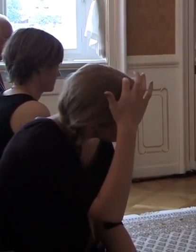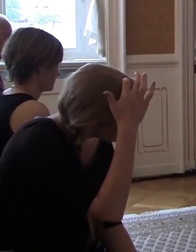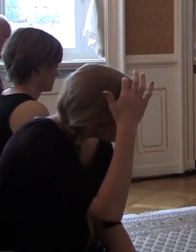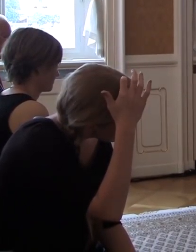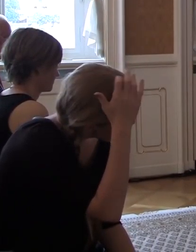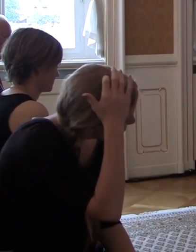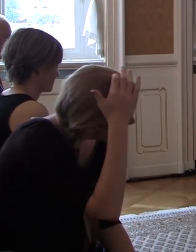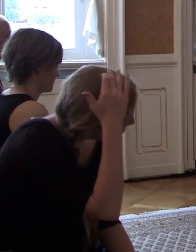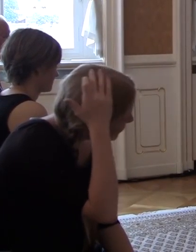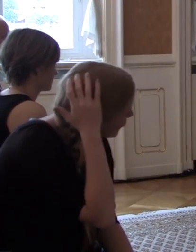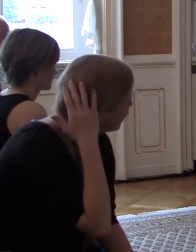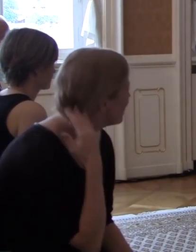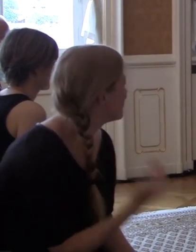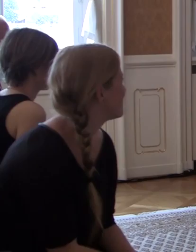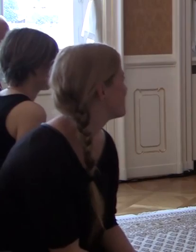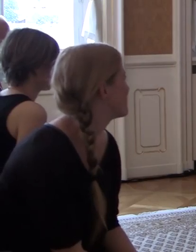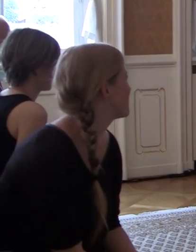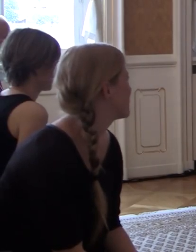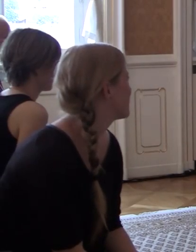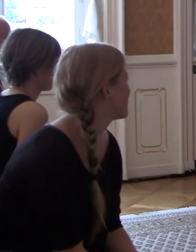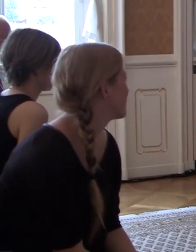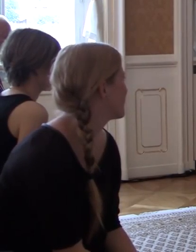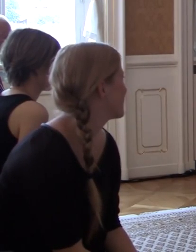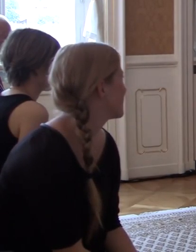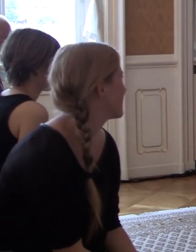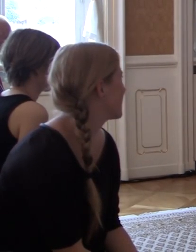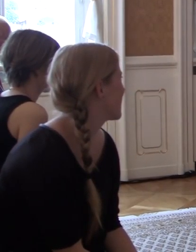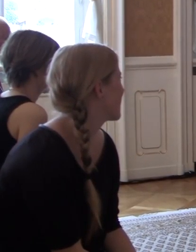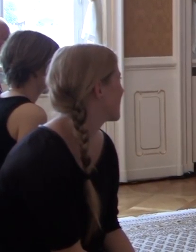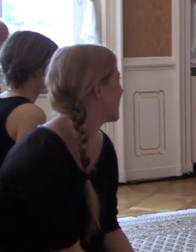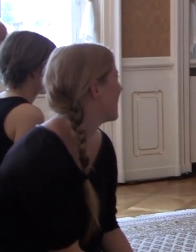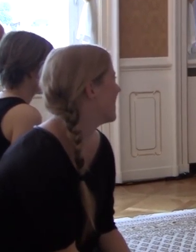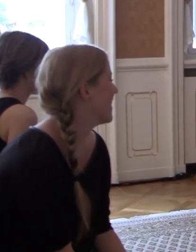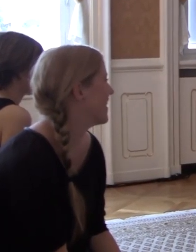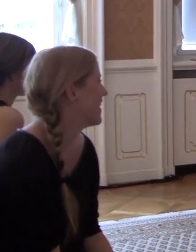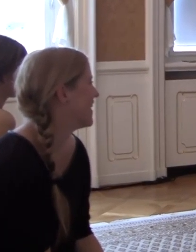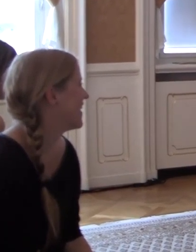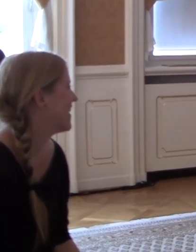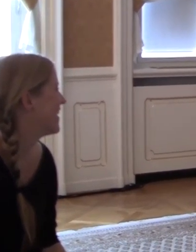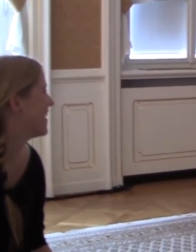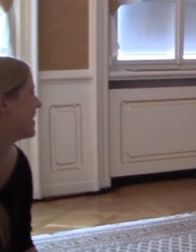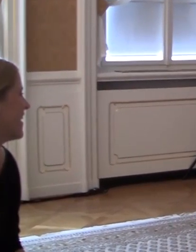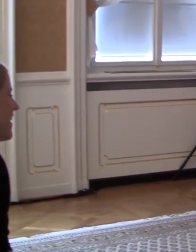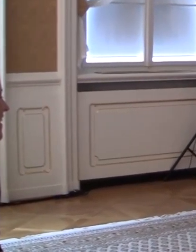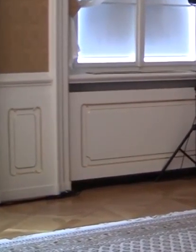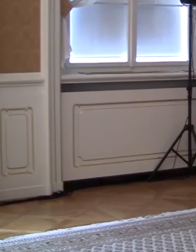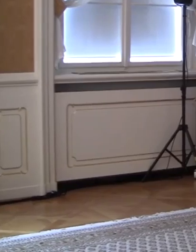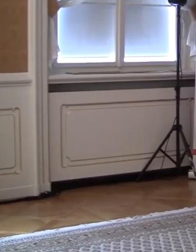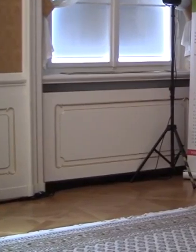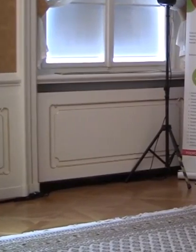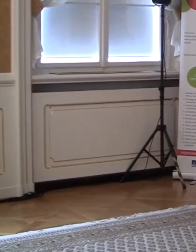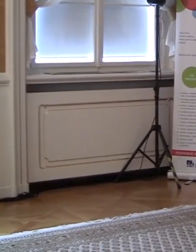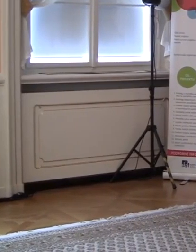obědem. Zcela jistě už nebudeme dávat prostor pro dotazy, nicméně dole u